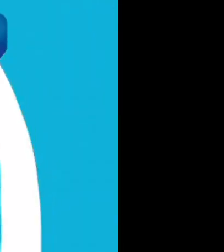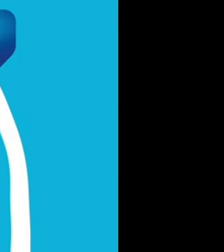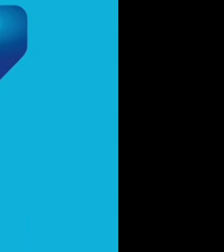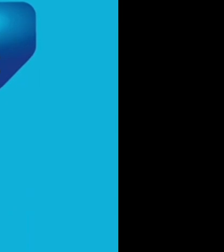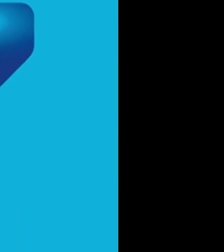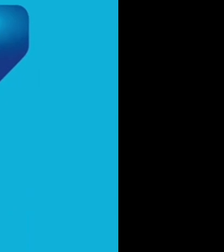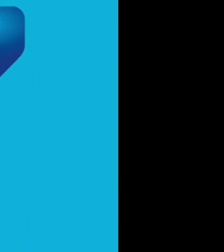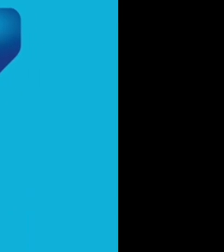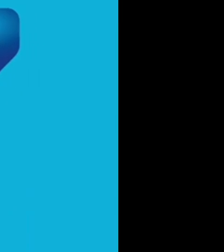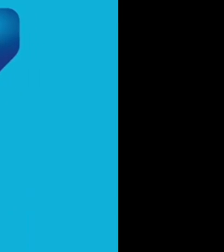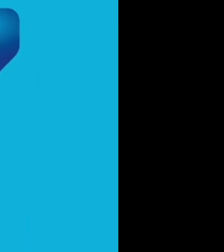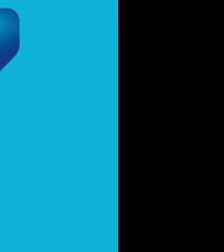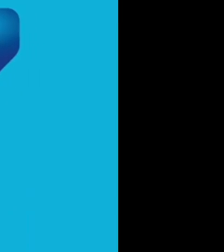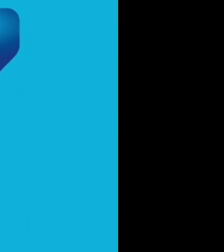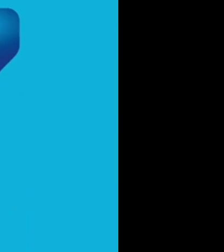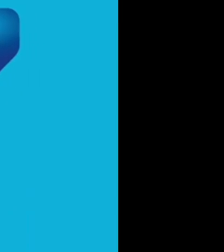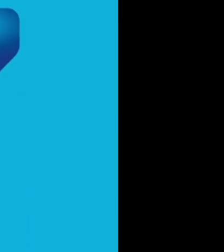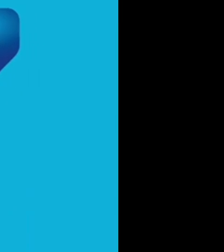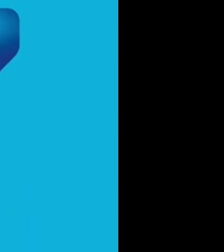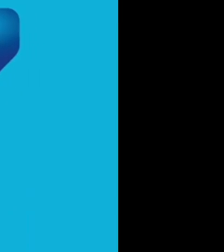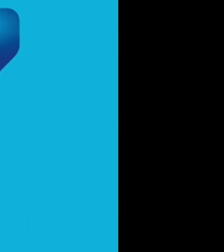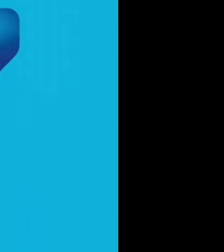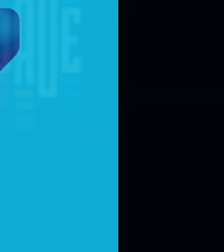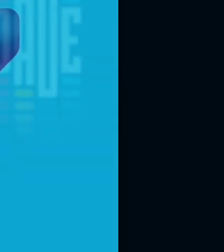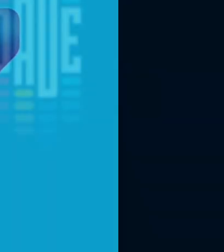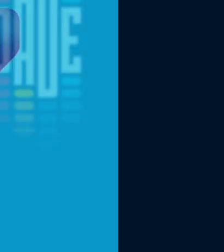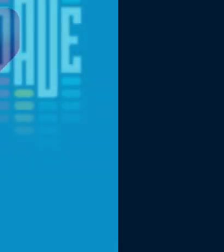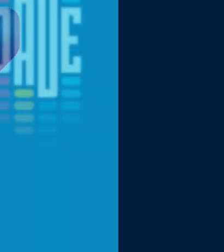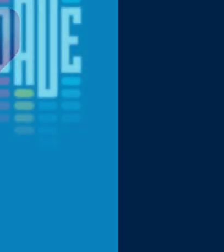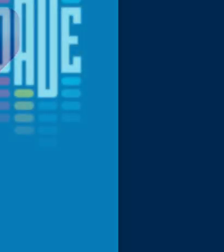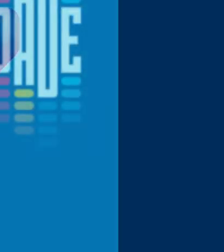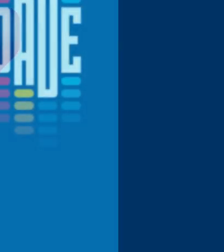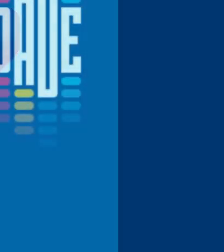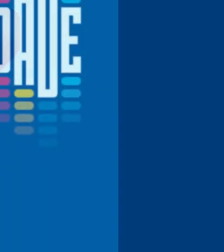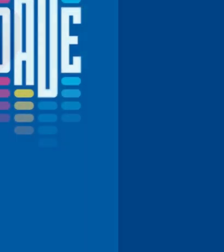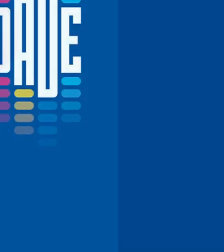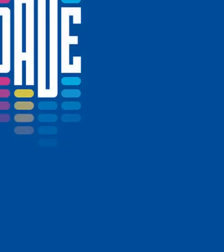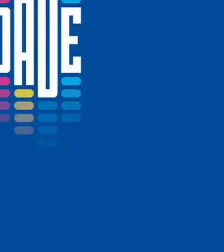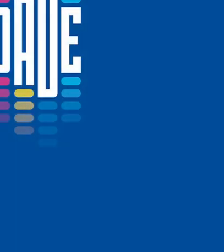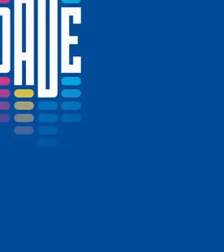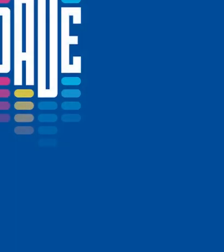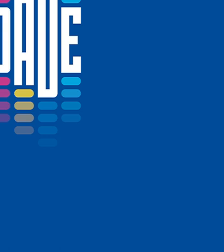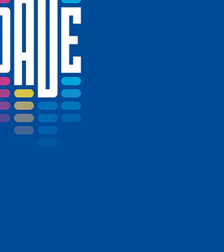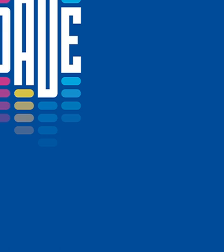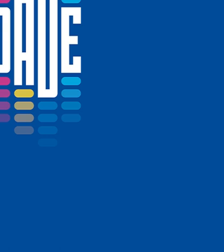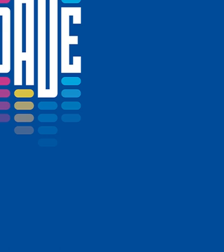Continue conosco no portal da Prefeitura e nas redes sociais.